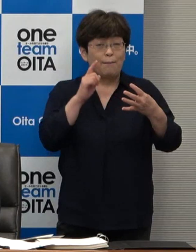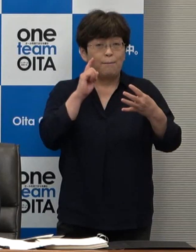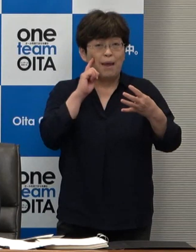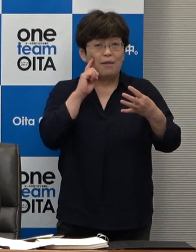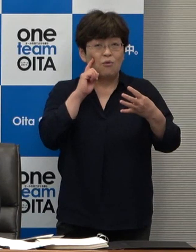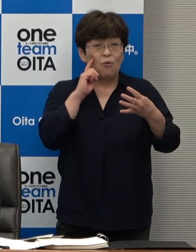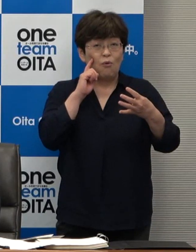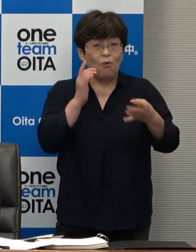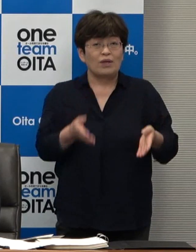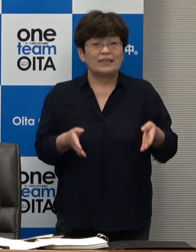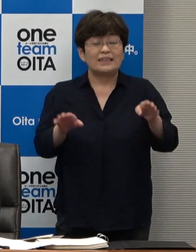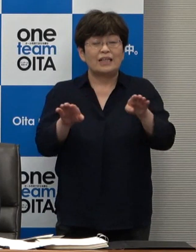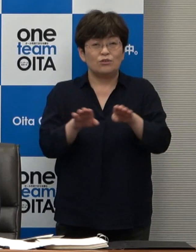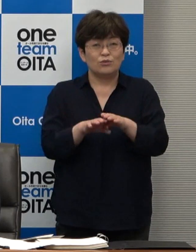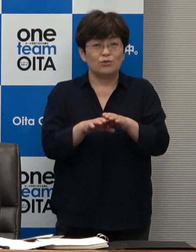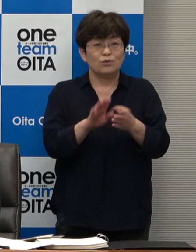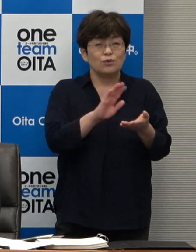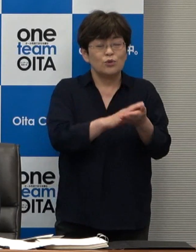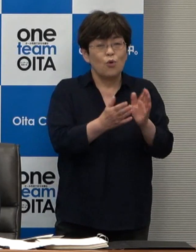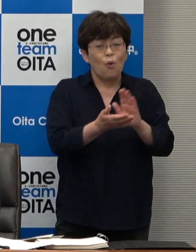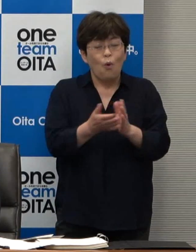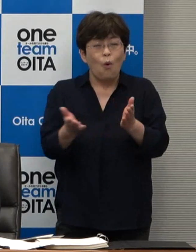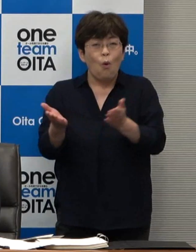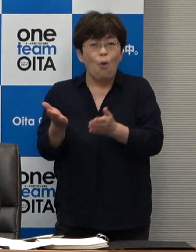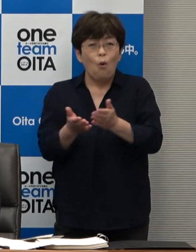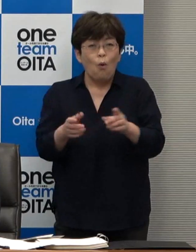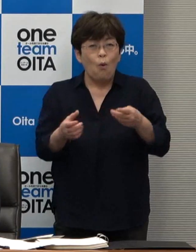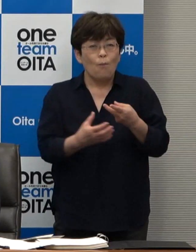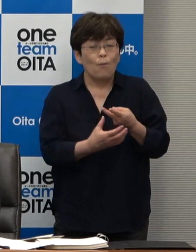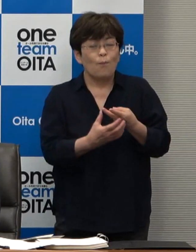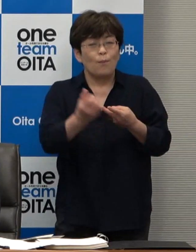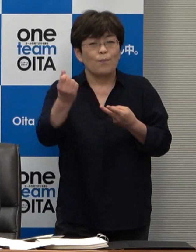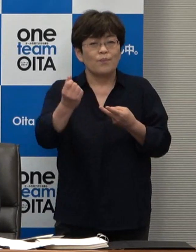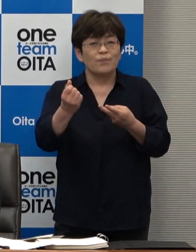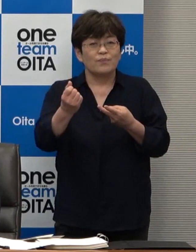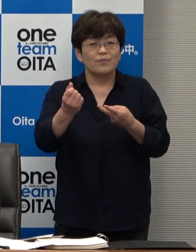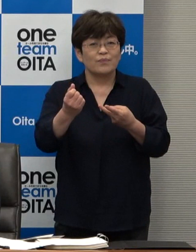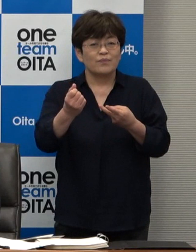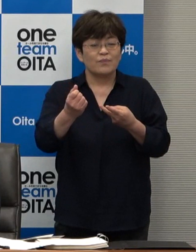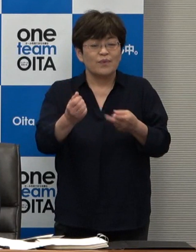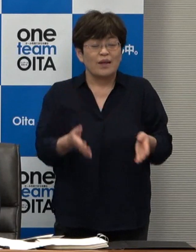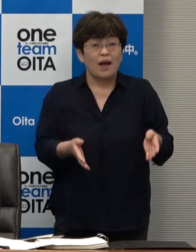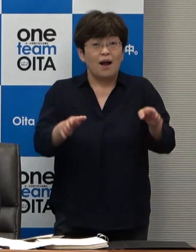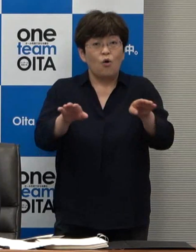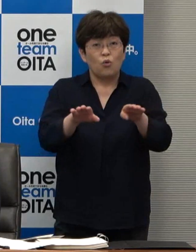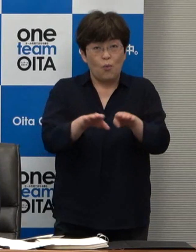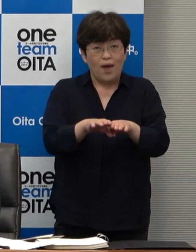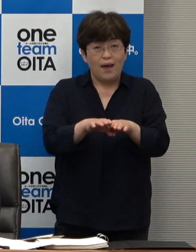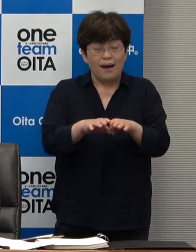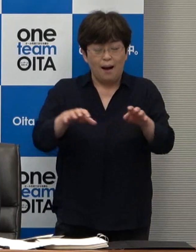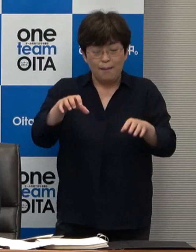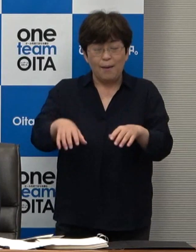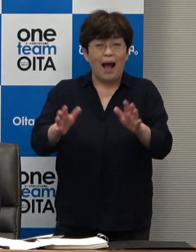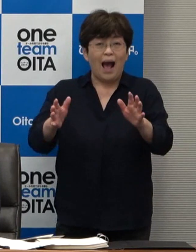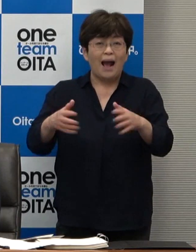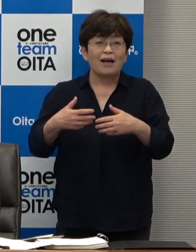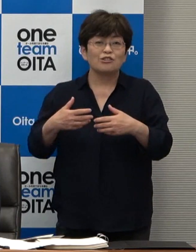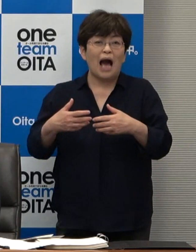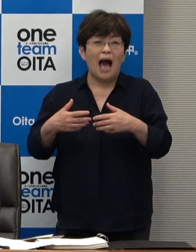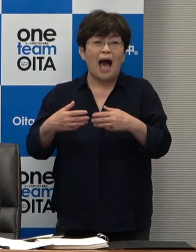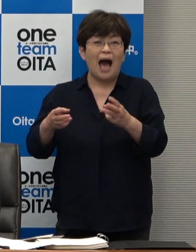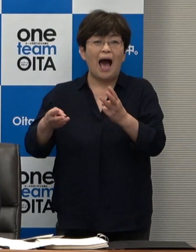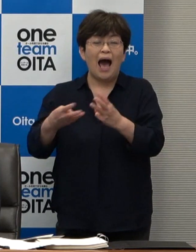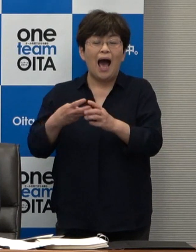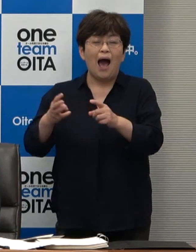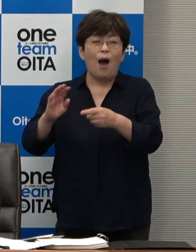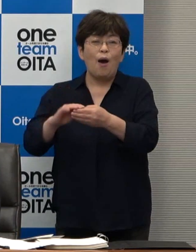の幼保連携型認定こども園となる仮称ですが、新春日町認定こども園を現行の新春日